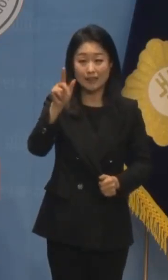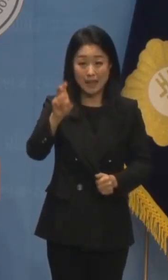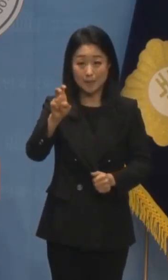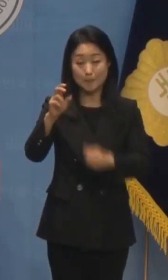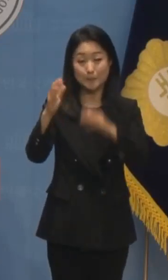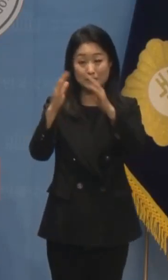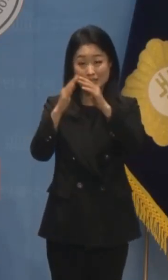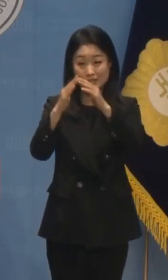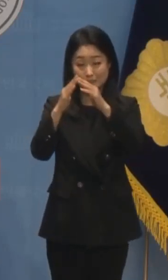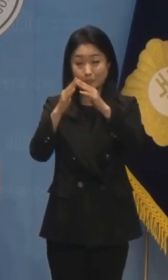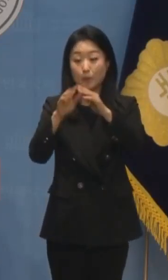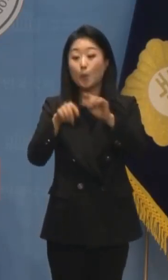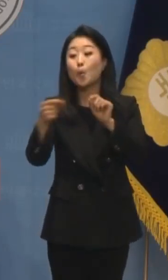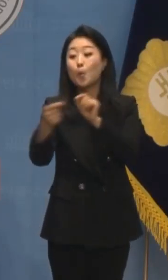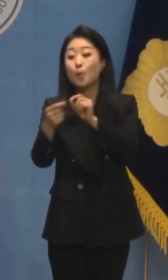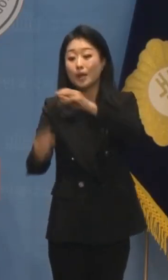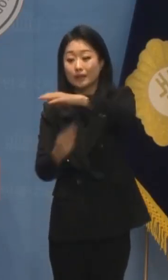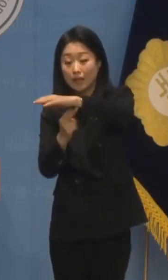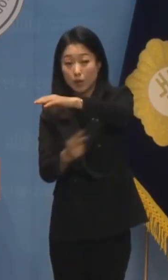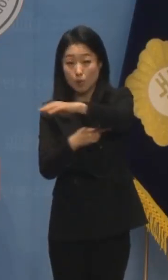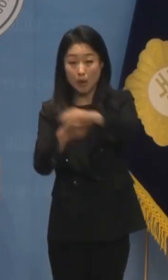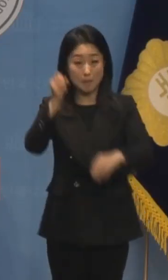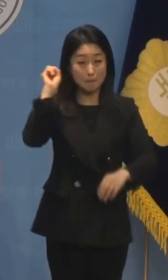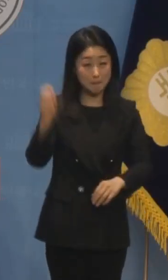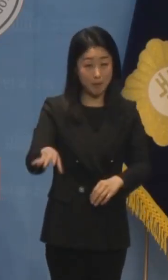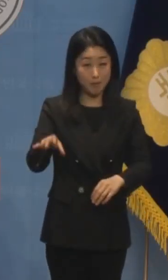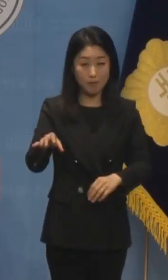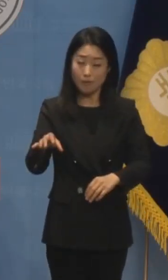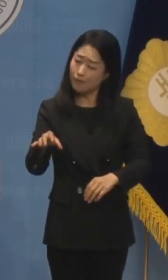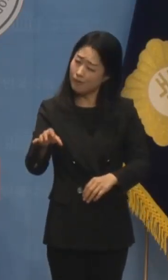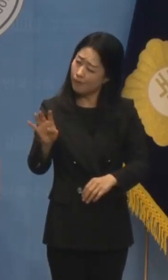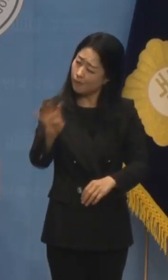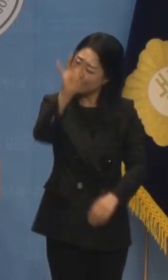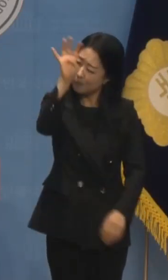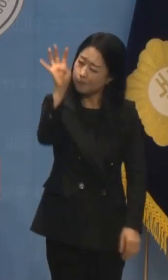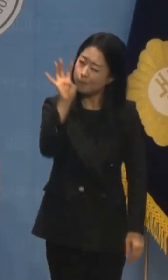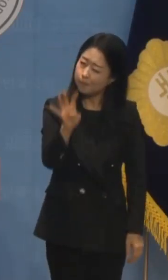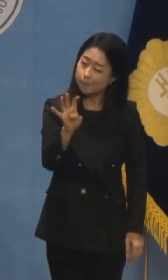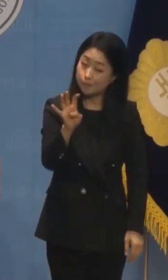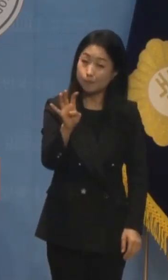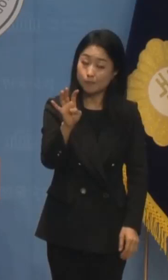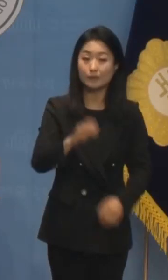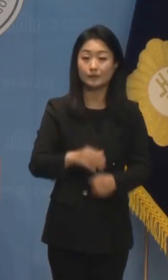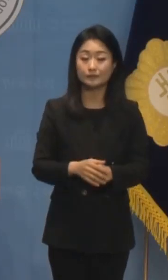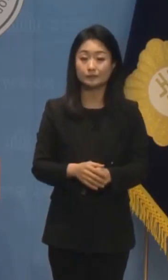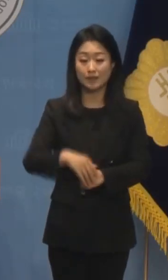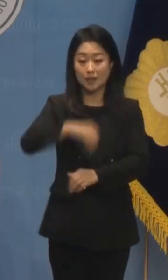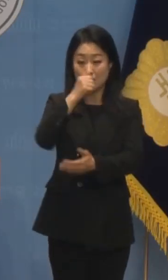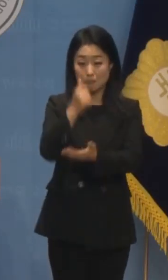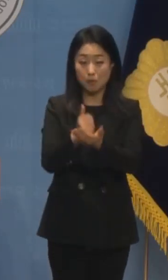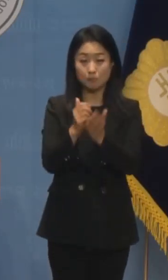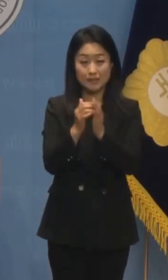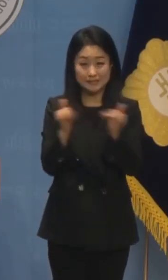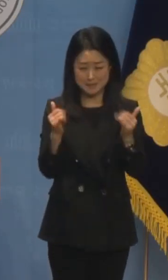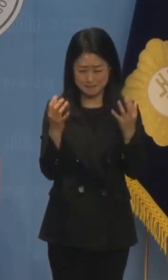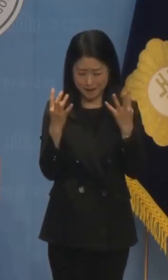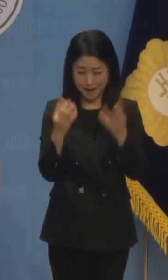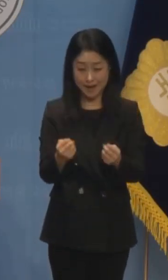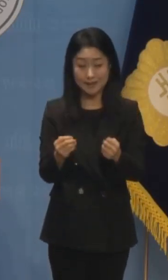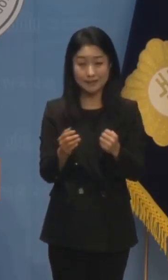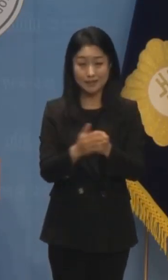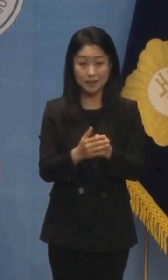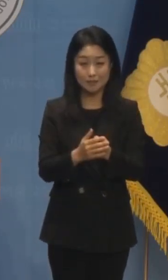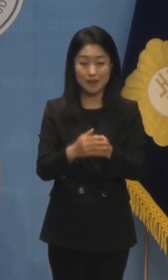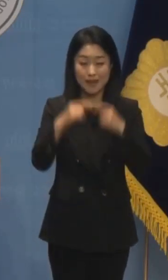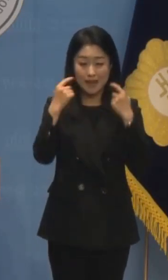근처 한남대교에 폐기한 것은 아니겠지요? 그런 범죄 혐의자들이 많아 한강